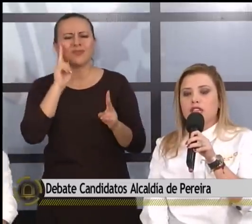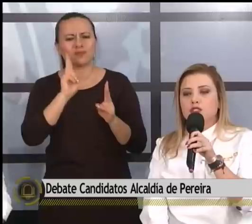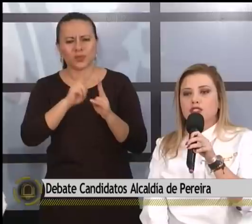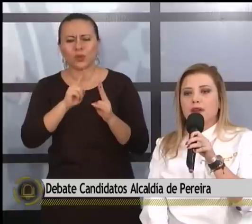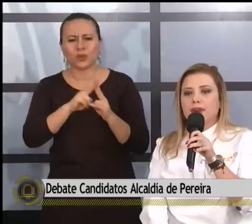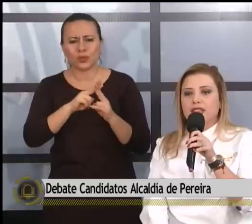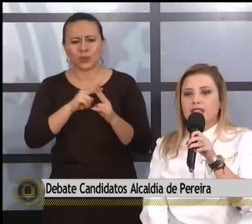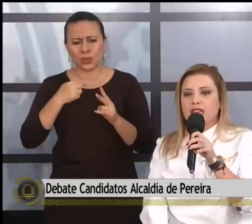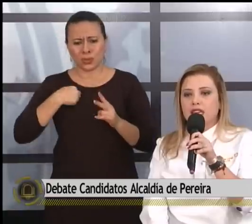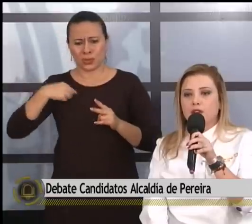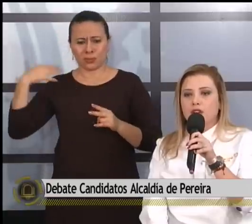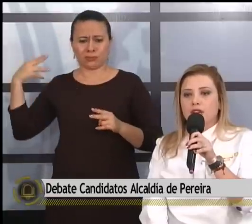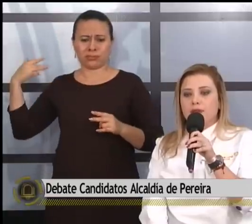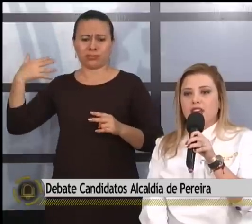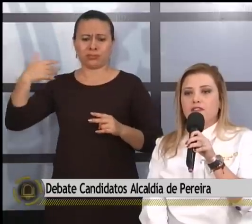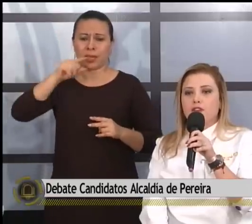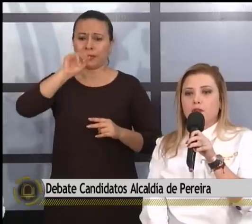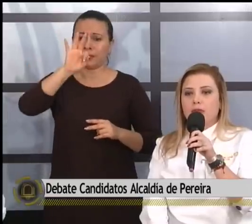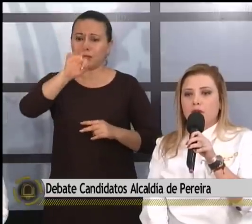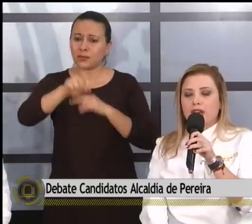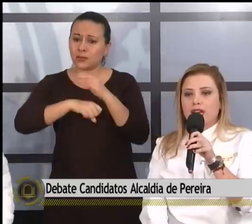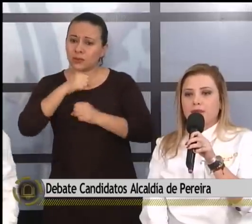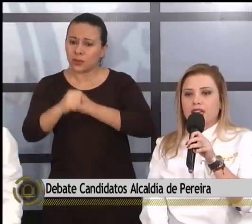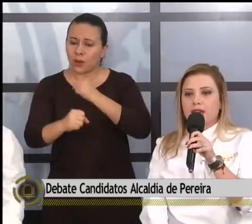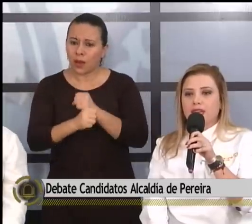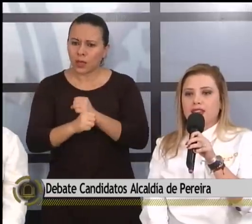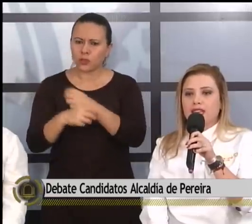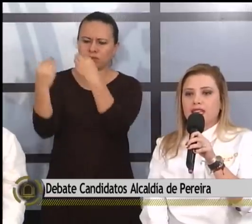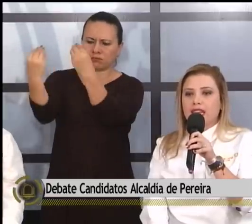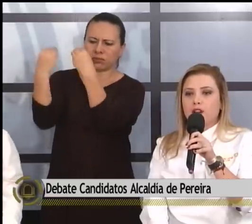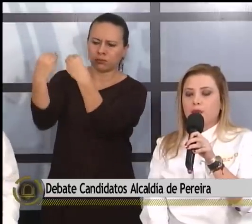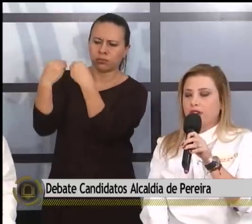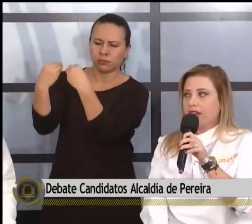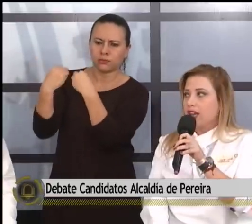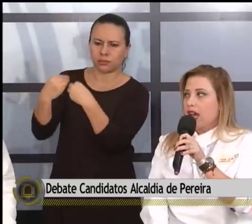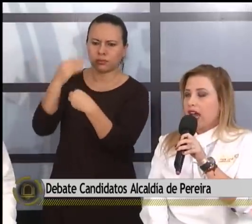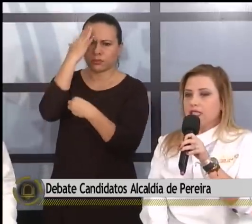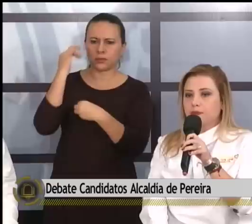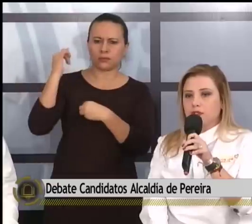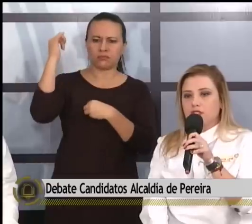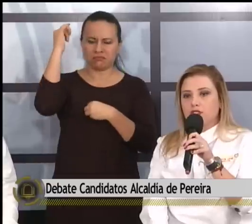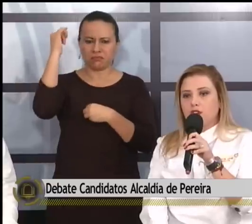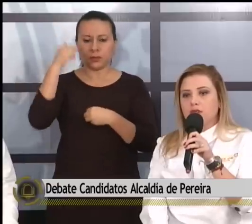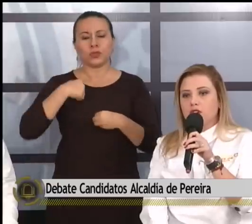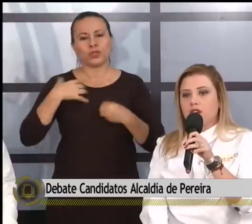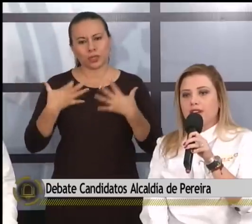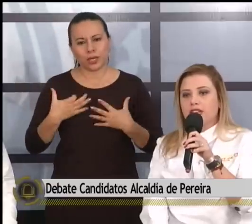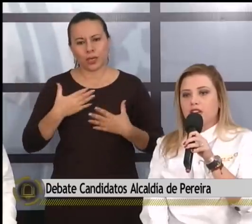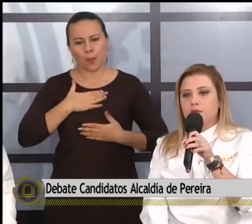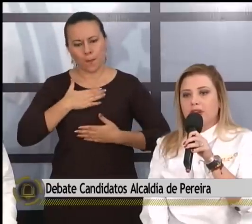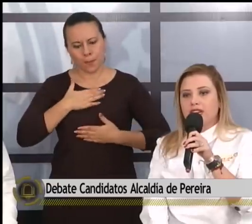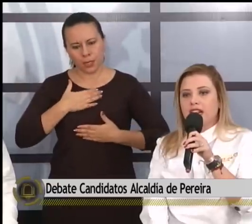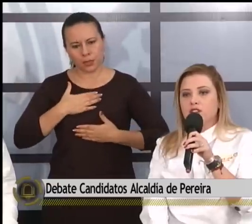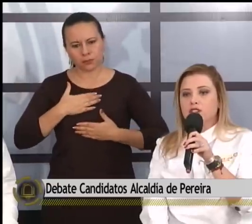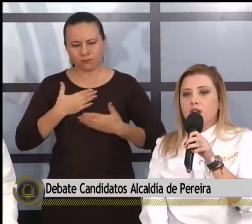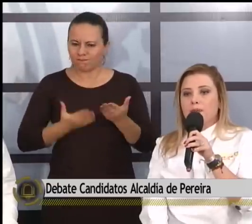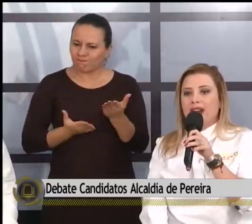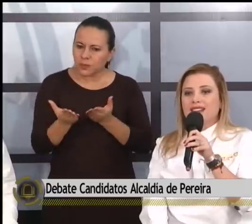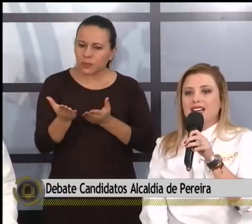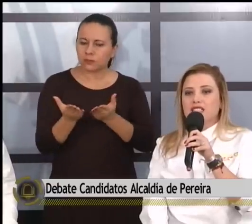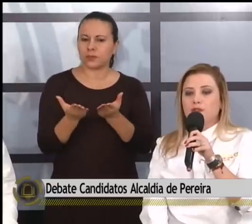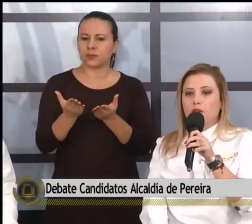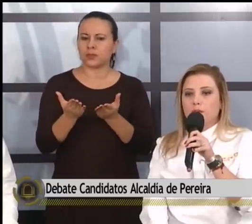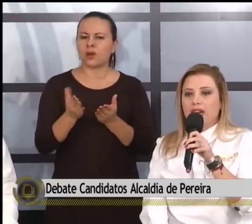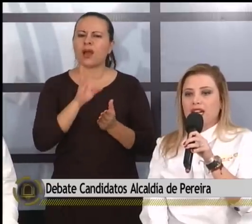18 años he aprendido, me he formado académicamente y quiero poner a disposición mi hoja de vida de los pereiranos